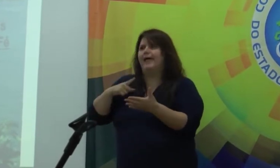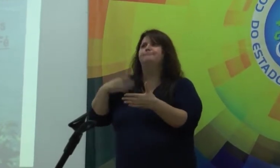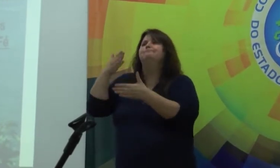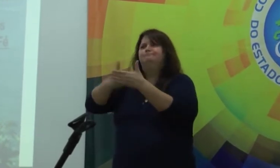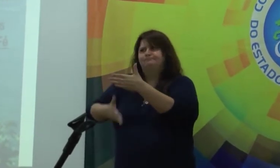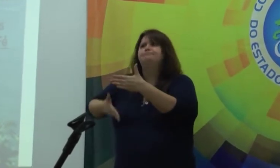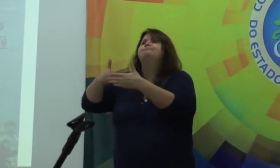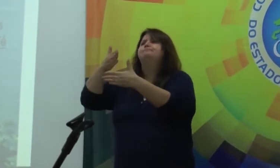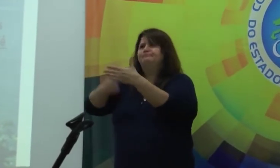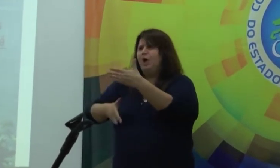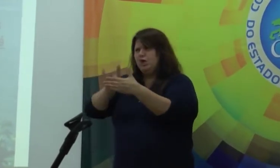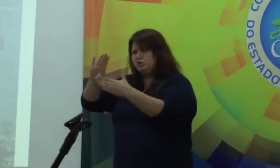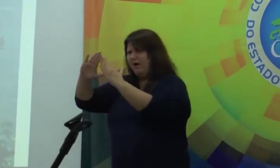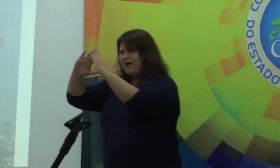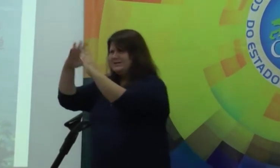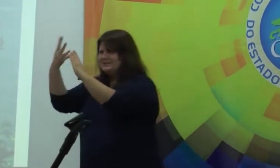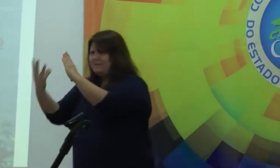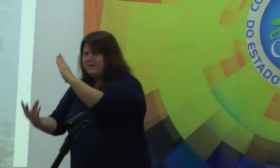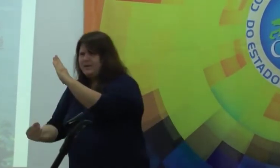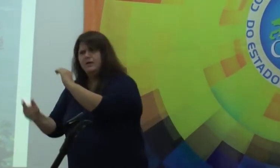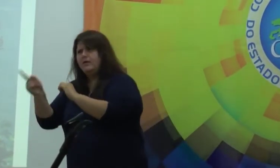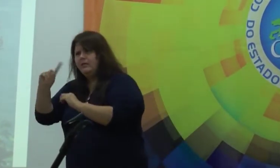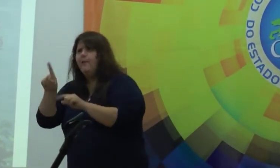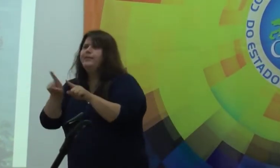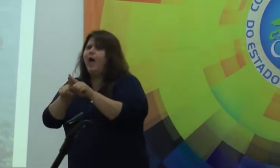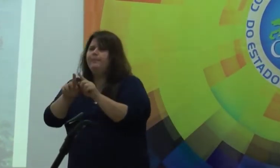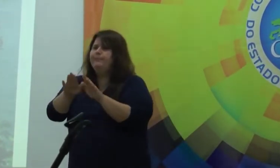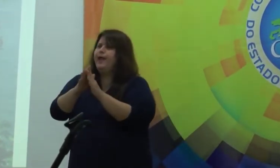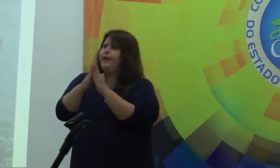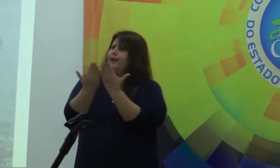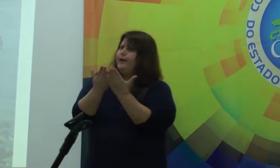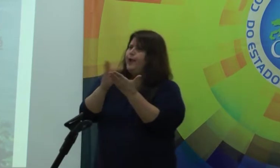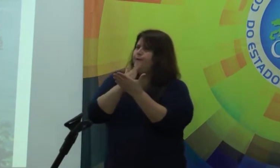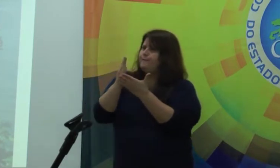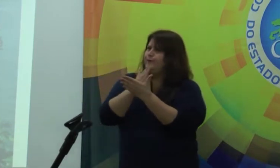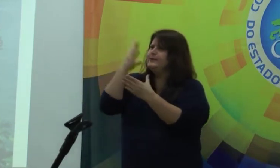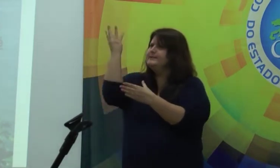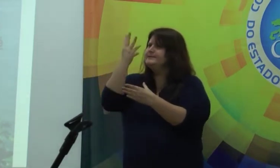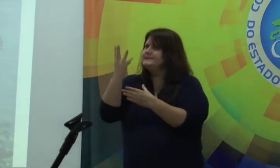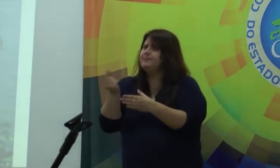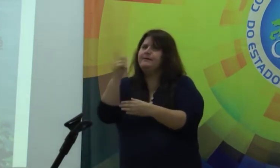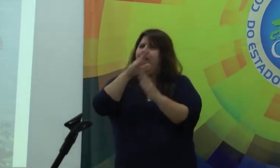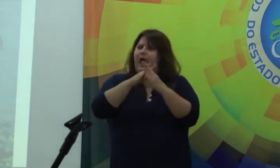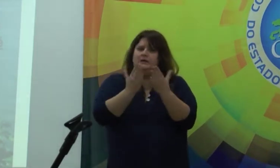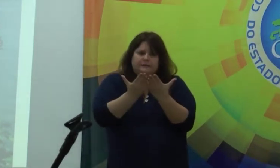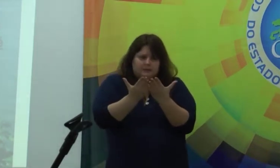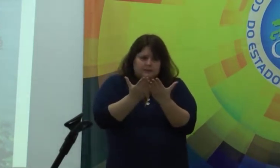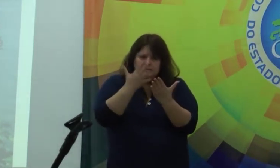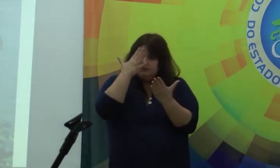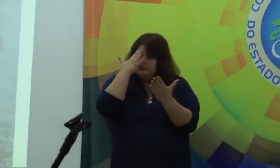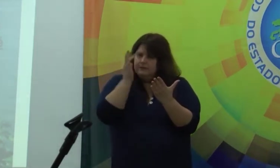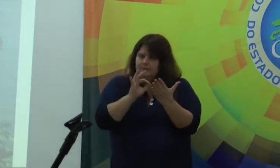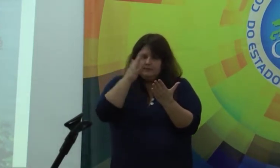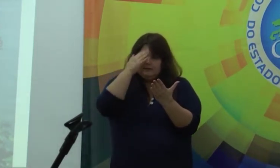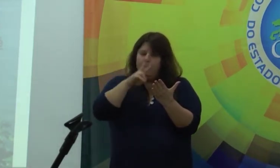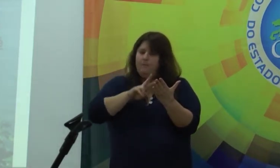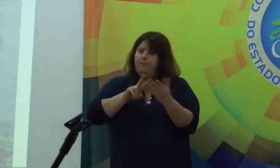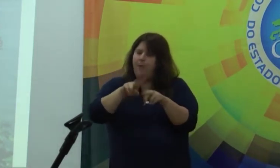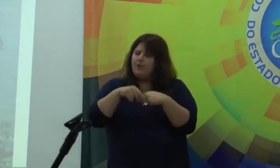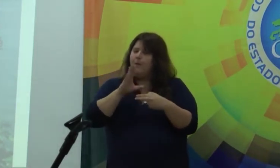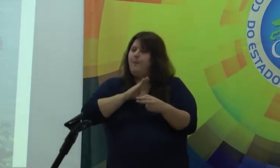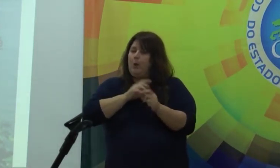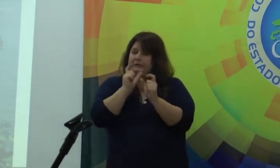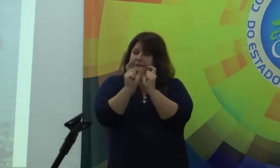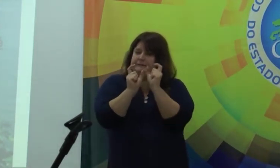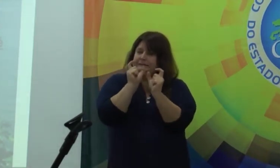intérprete também. Isso precisa ser muito batalhado na casa espírita, né? Então, poxa,